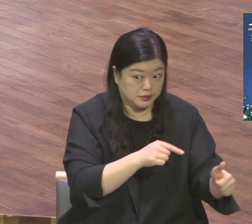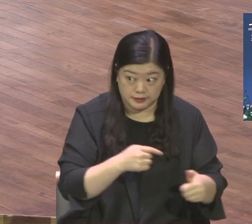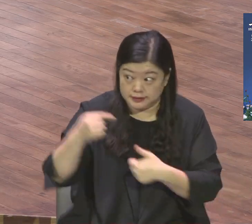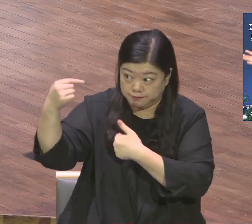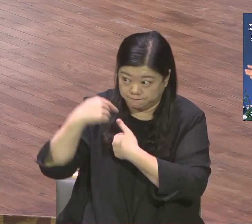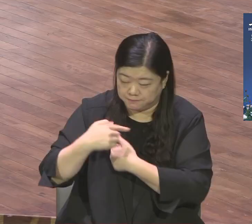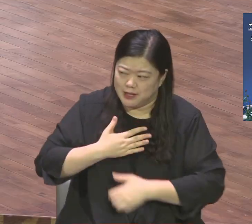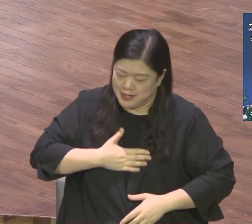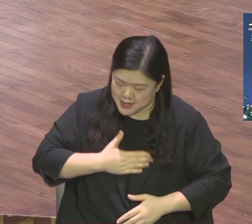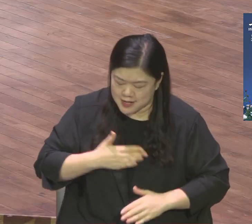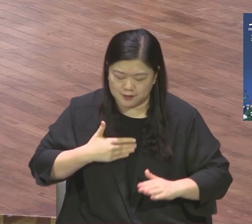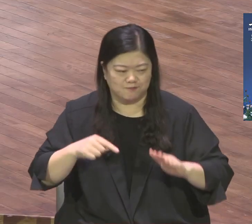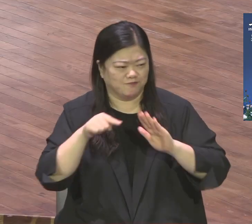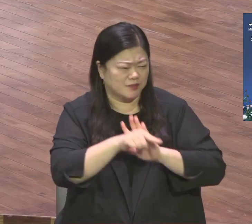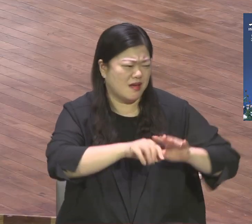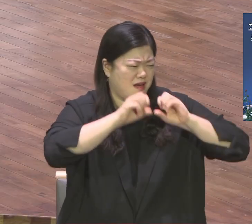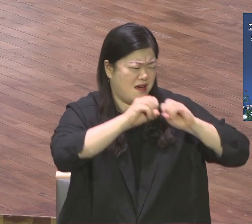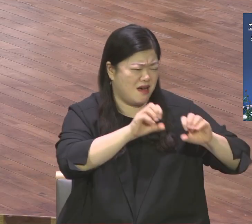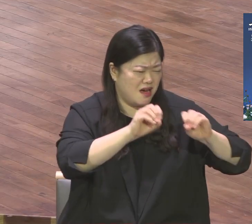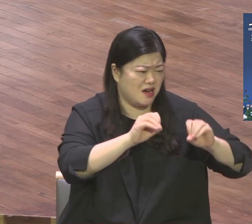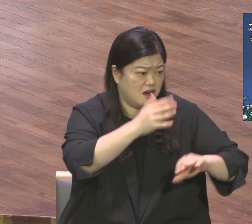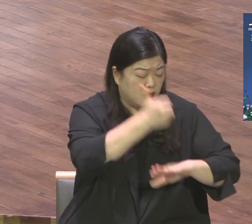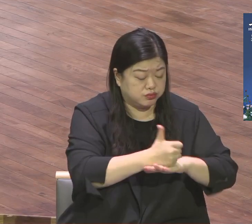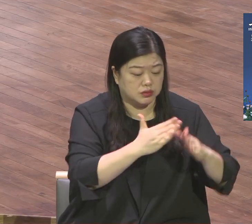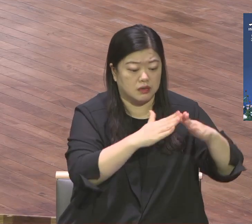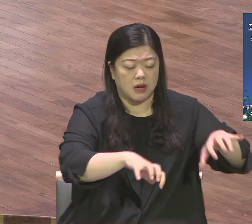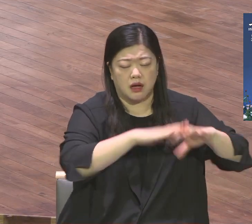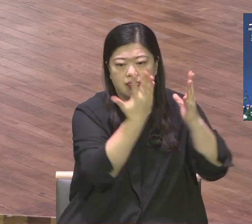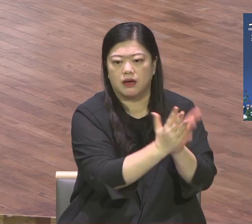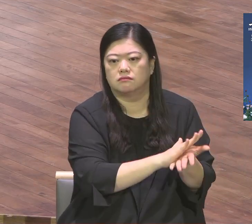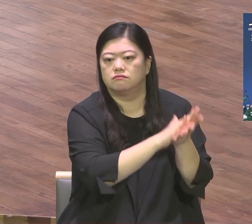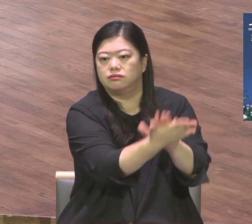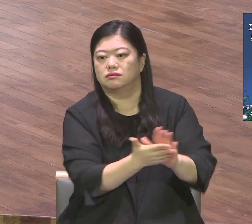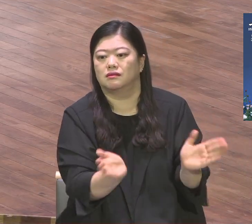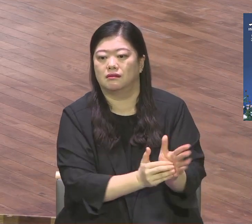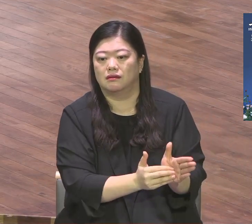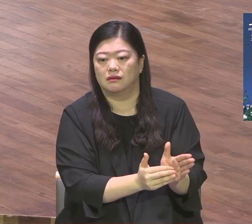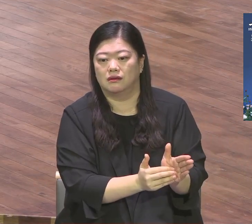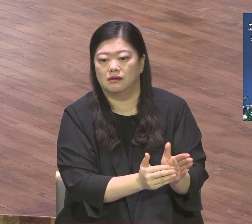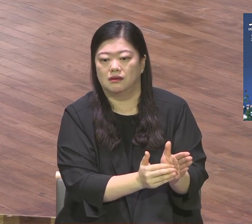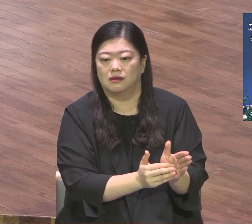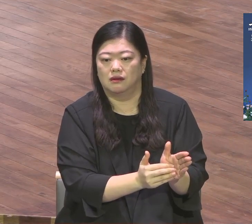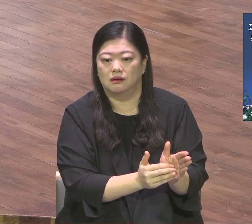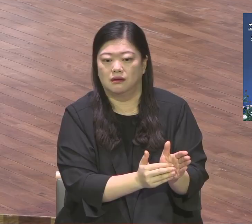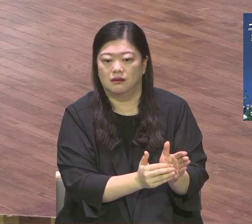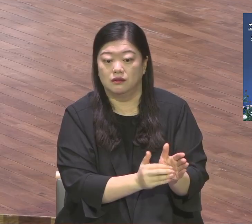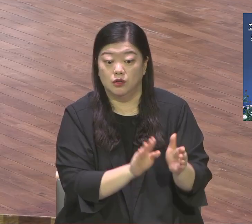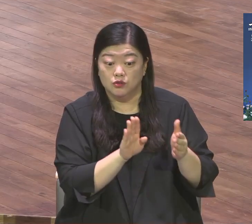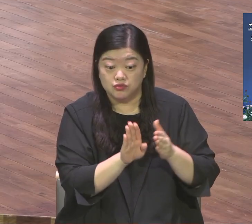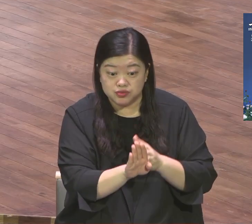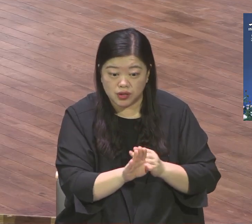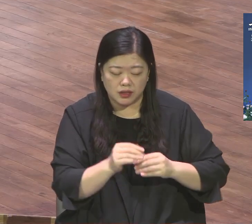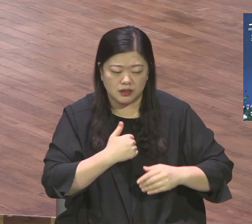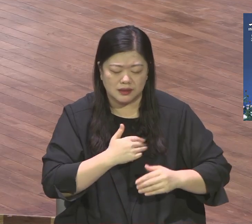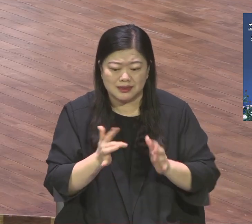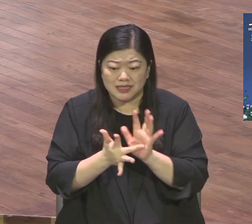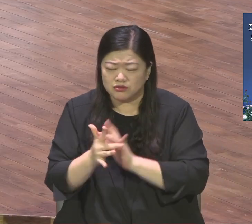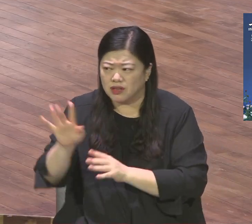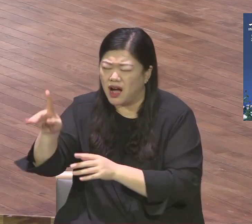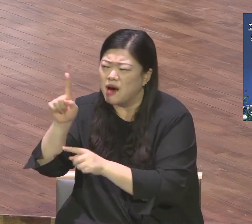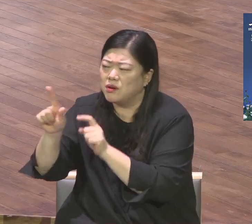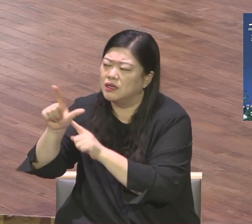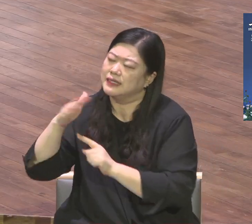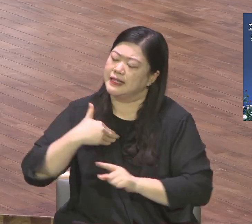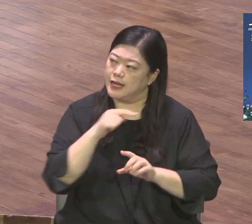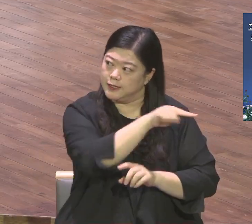다 다니고 전해버린 거예요. 그 예수님 다시 갔을 때 집회 한 번 했다니까요. 예수님 집회할 만큼